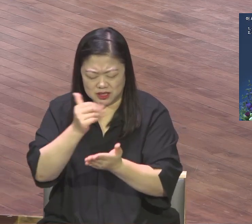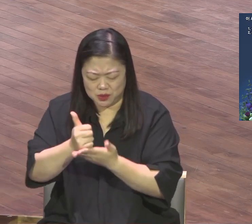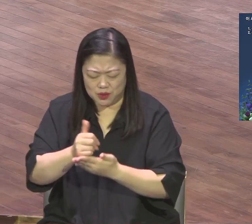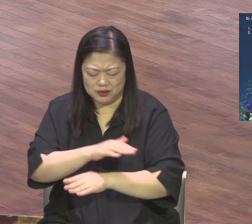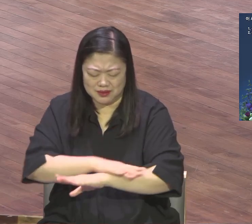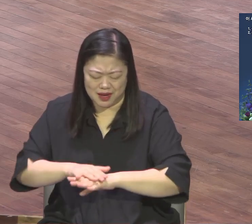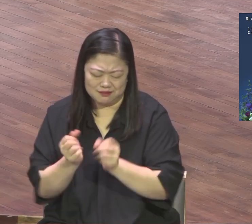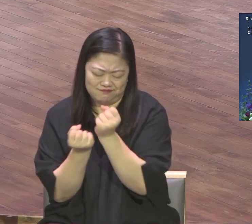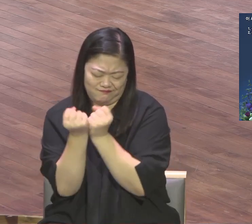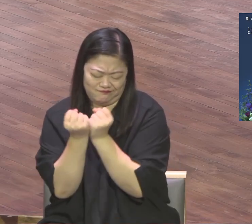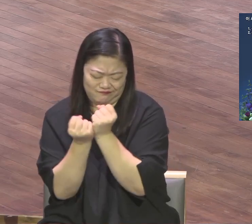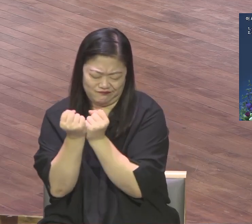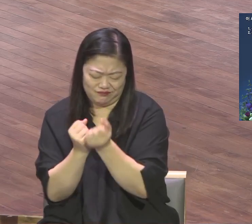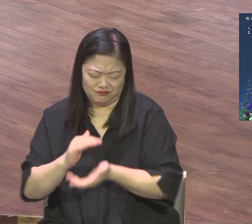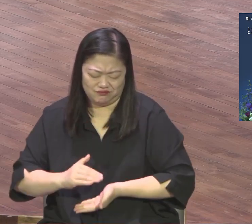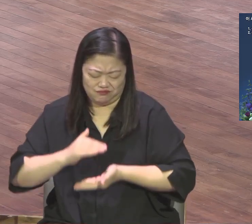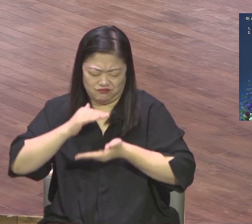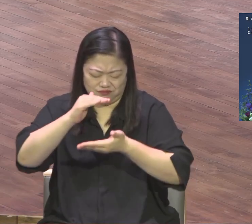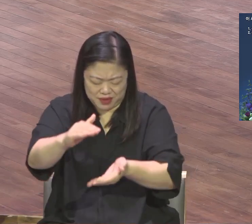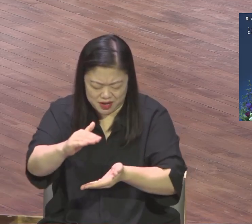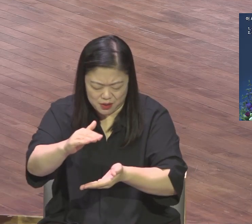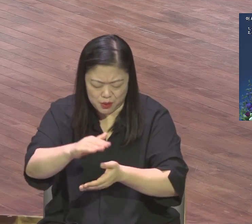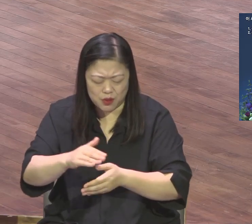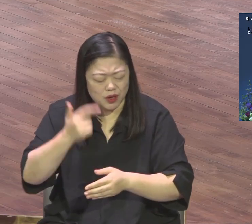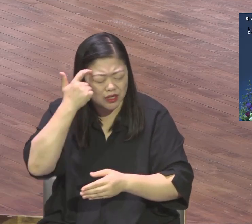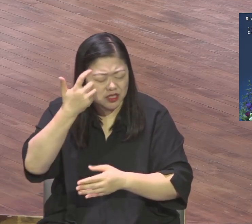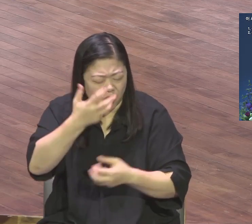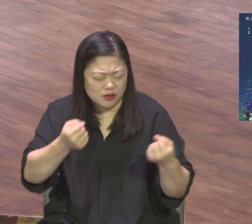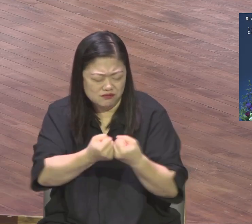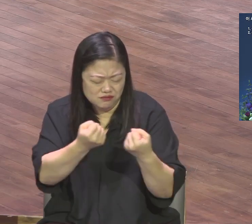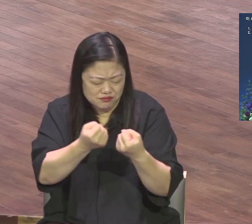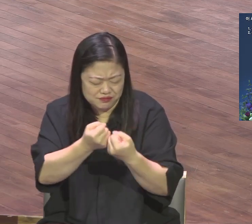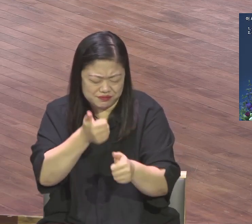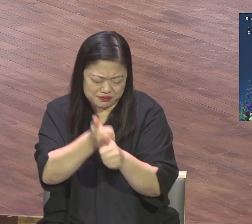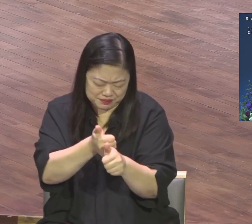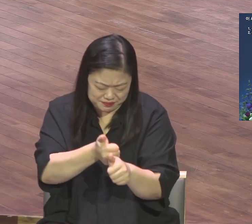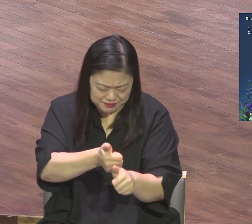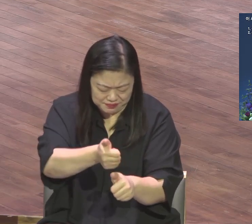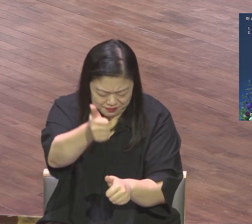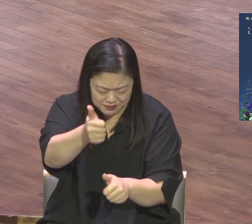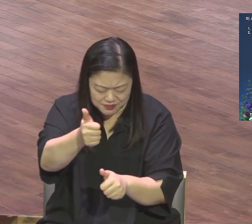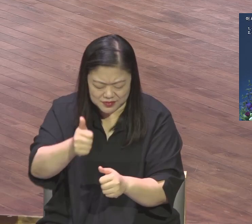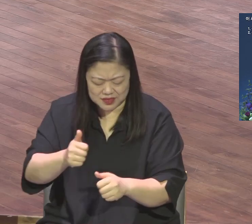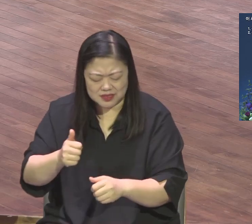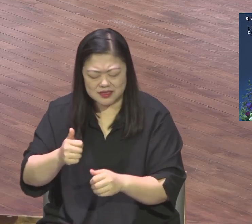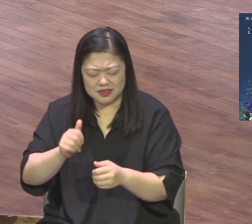성령의 역사를 보면서 영적인 사람으로 싸워 영적 싸움을 싸우며 승리하는 영적인